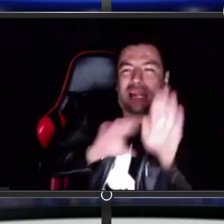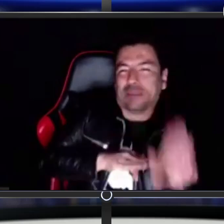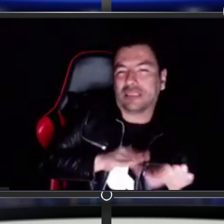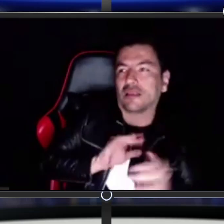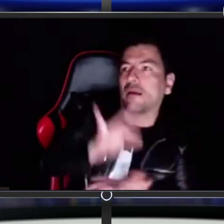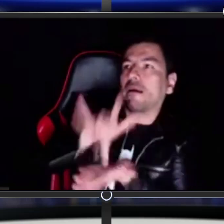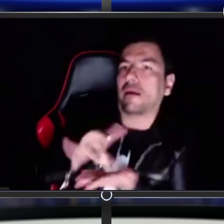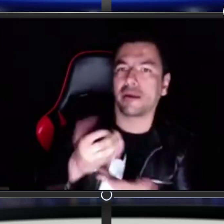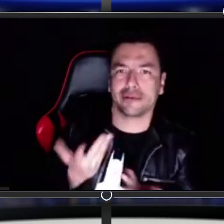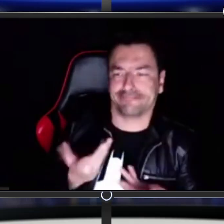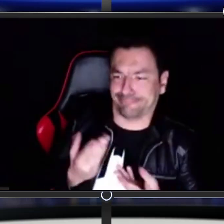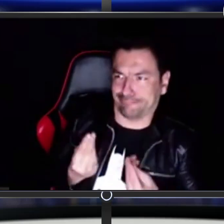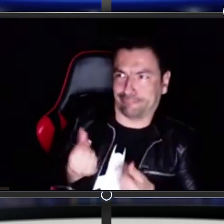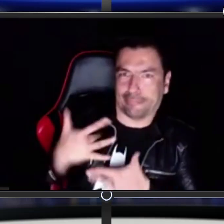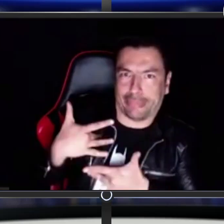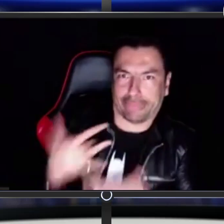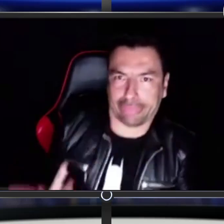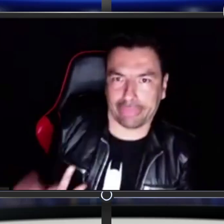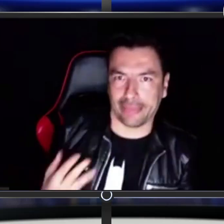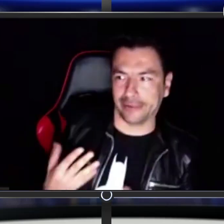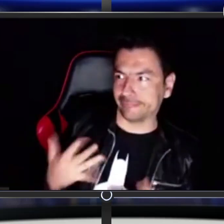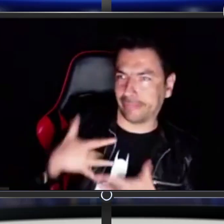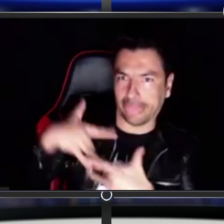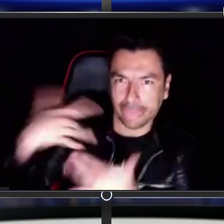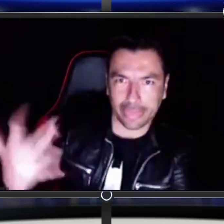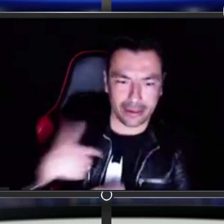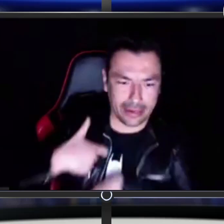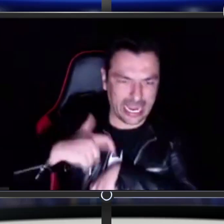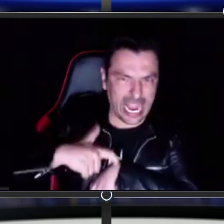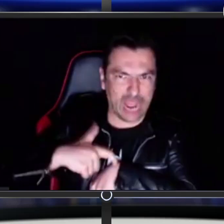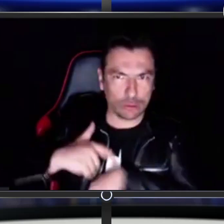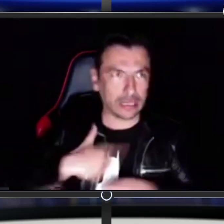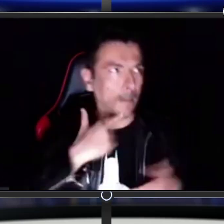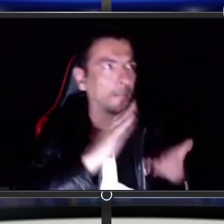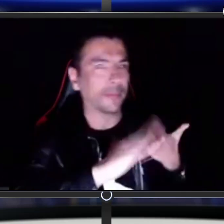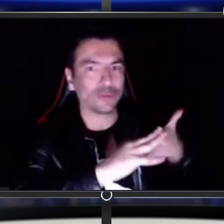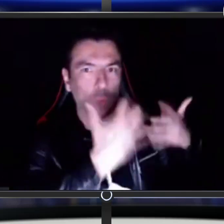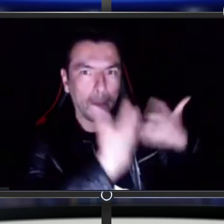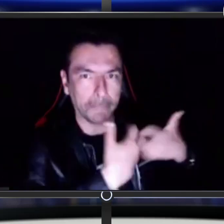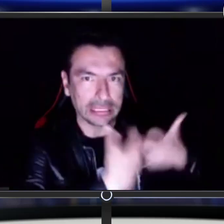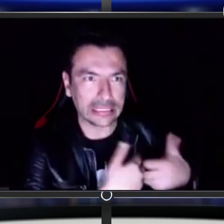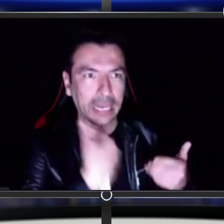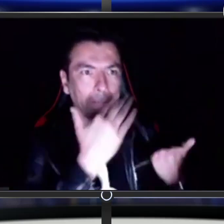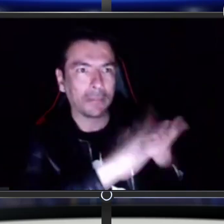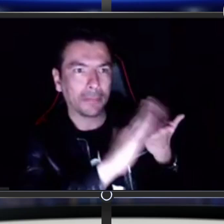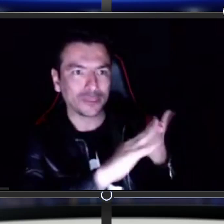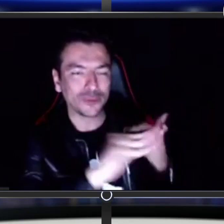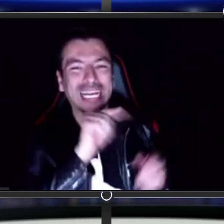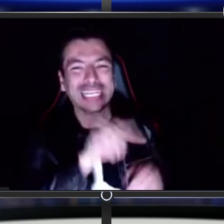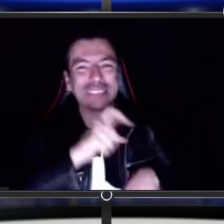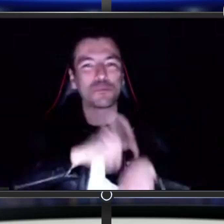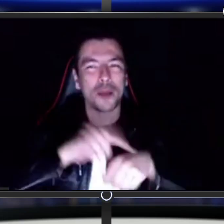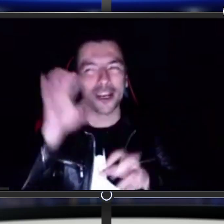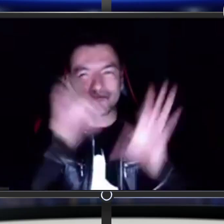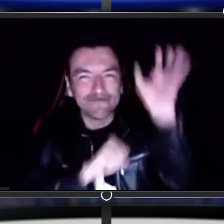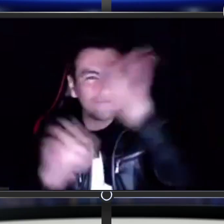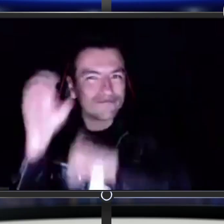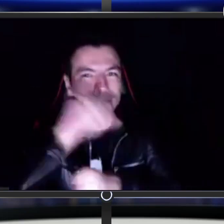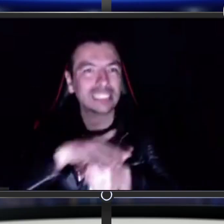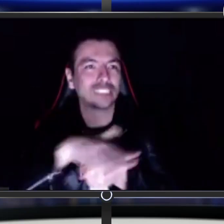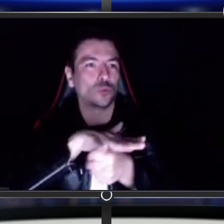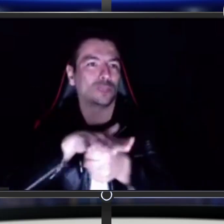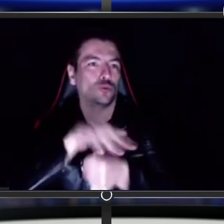allí en el orden local, pues cuentan con su salario. Sin embargo, la sociedad civil representante en esta clase